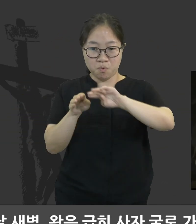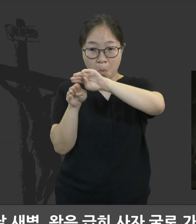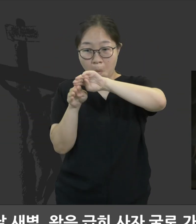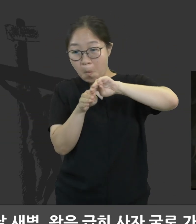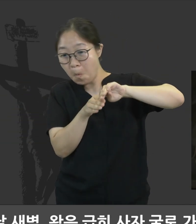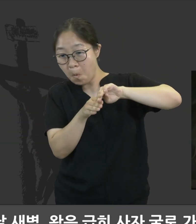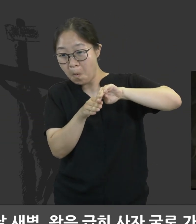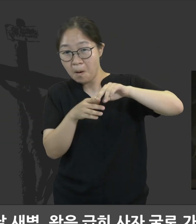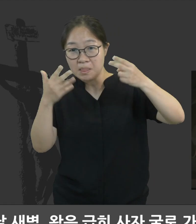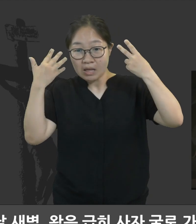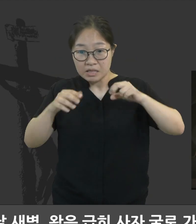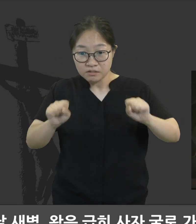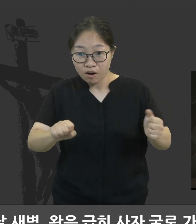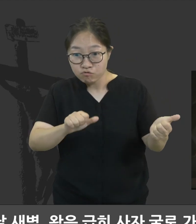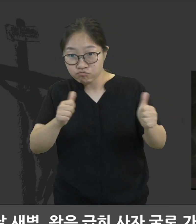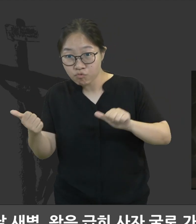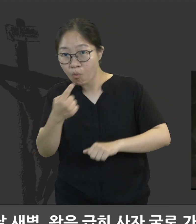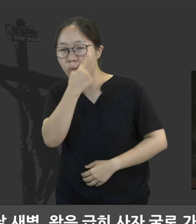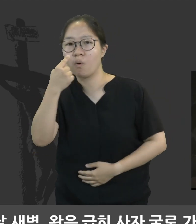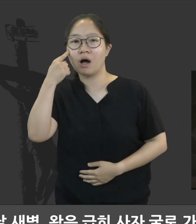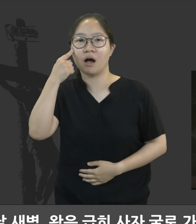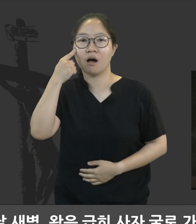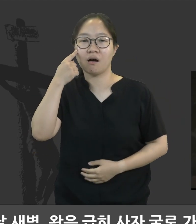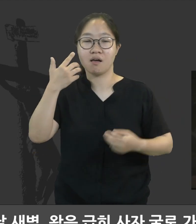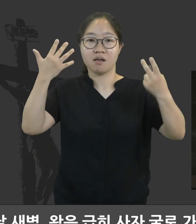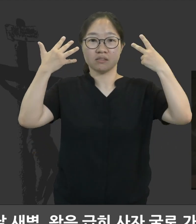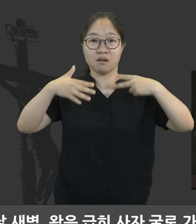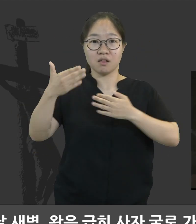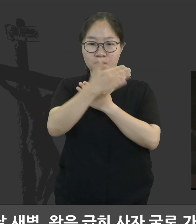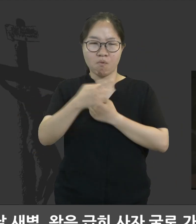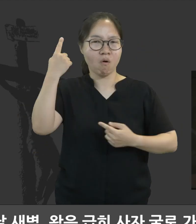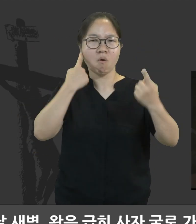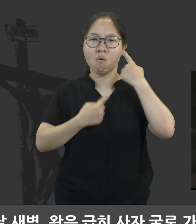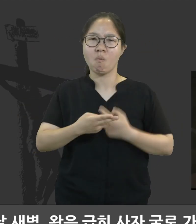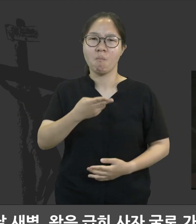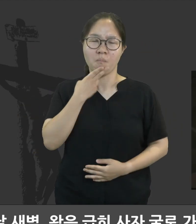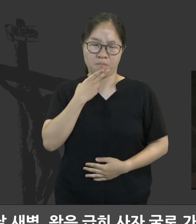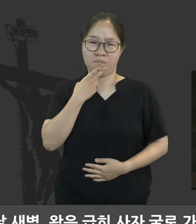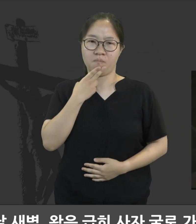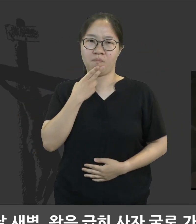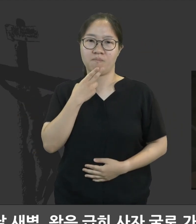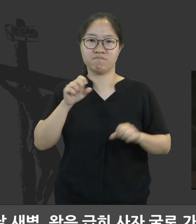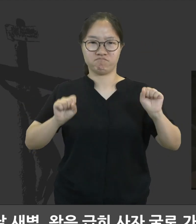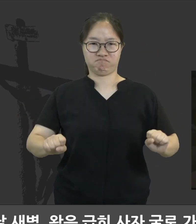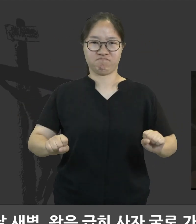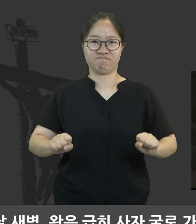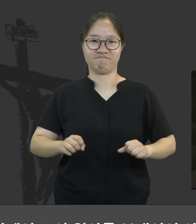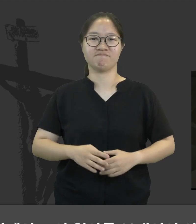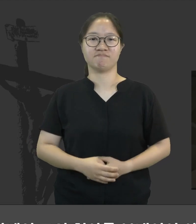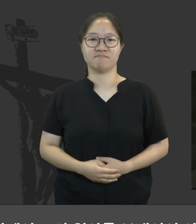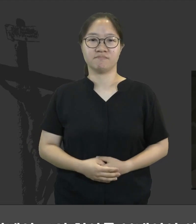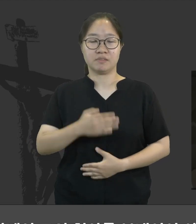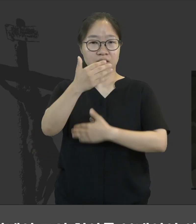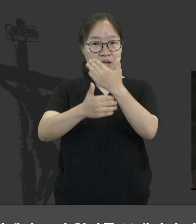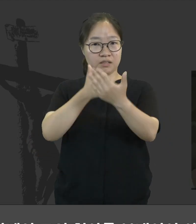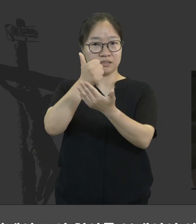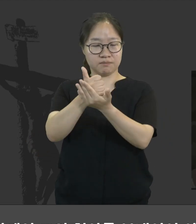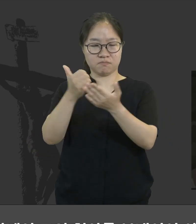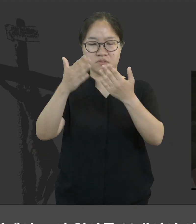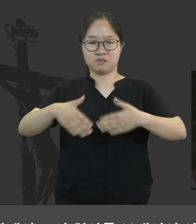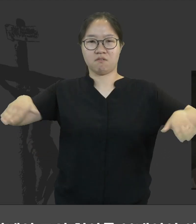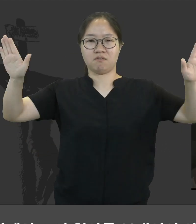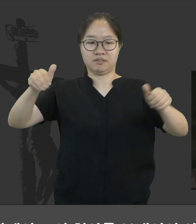확인하였고 다니엘의 몸은 조금도 상하지 않은 상태였습니다. 하나님께서 그의 천사를